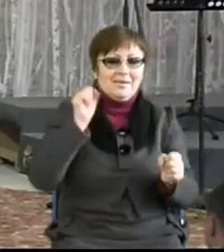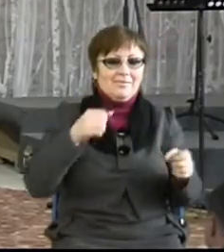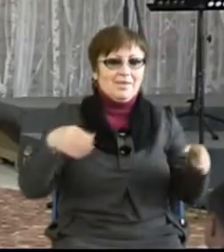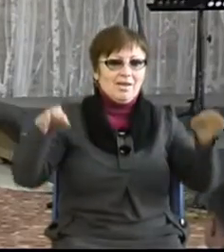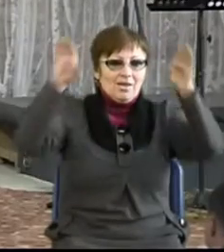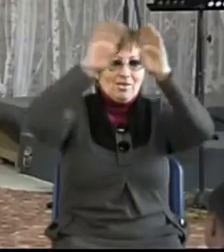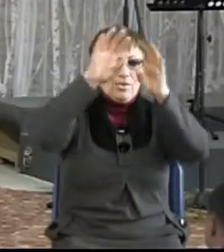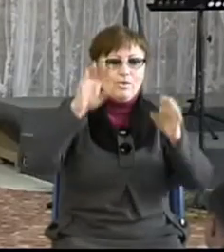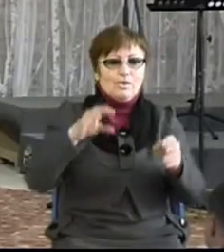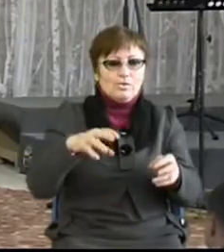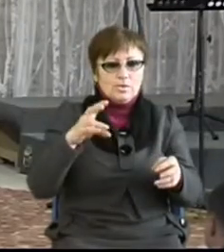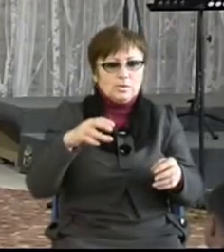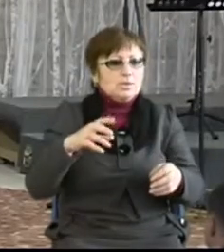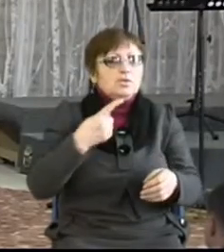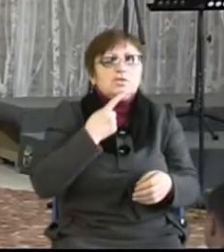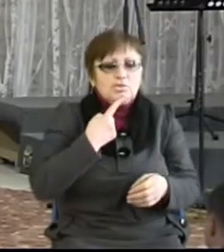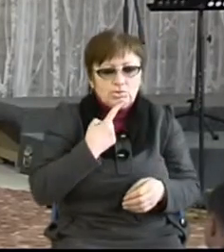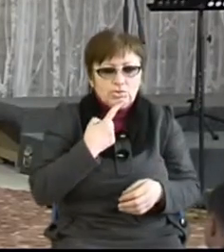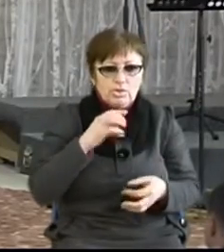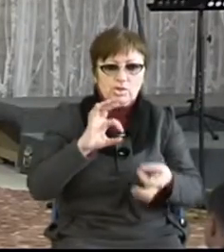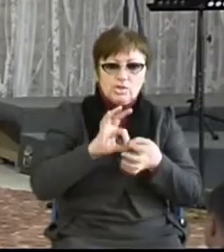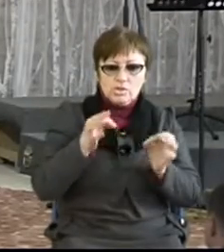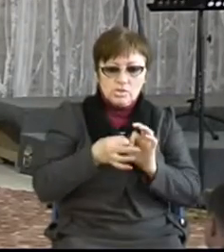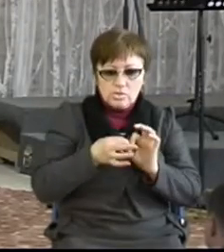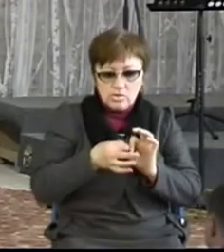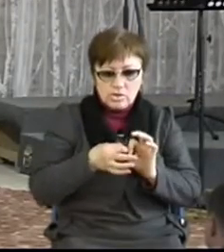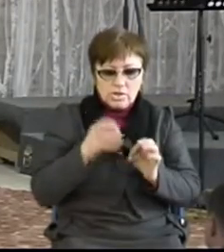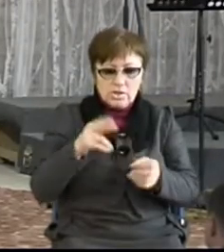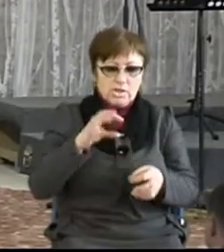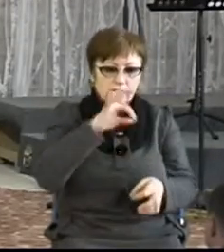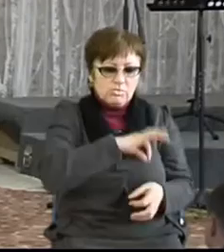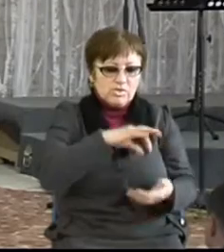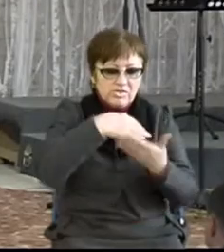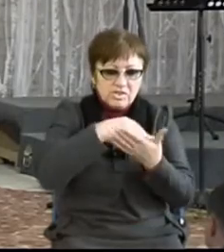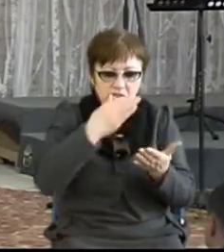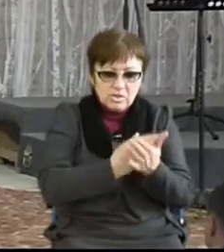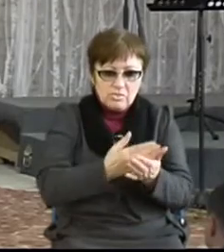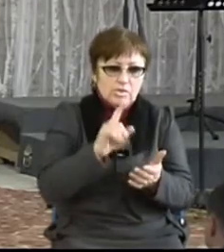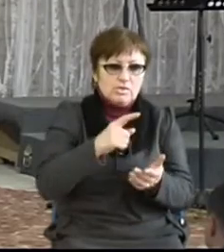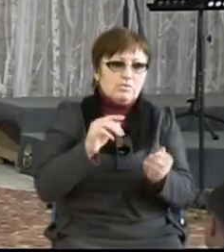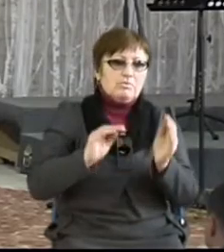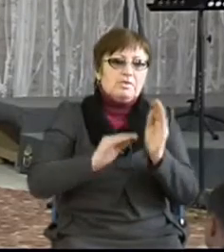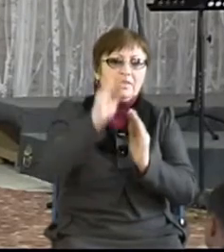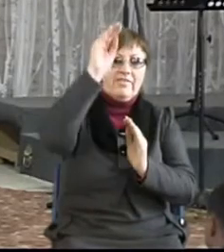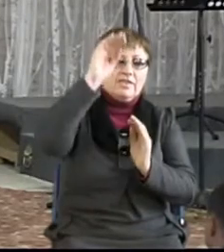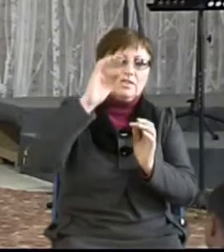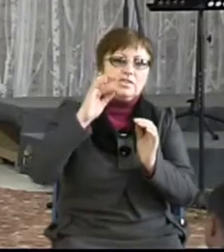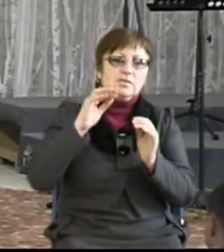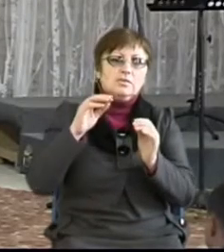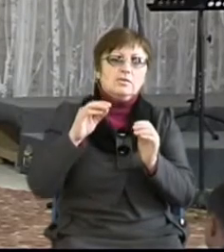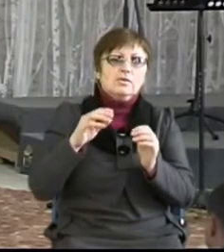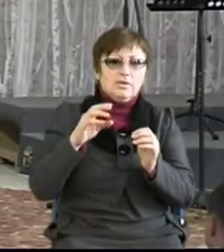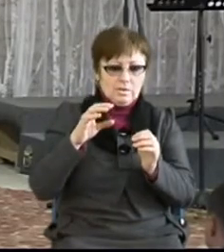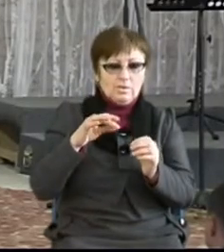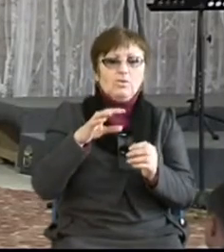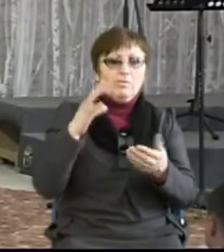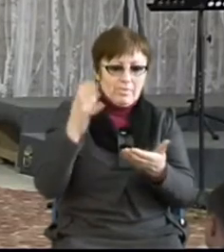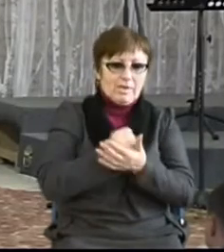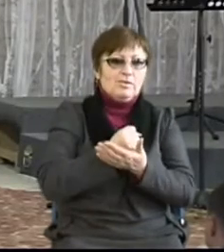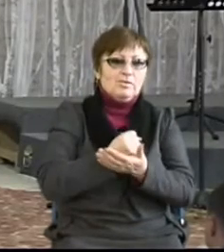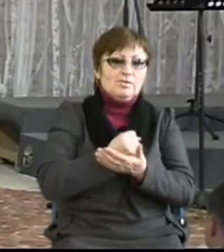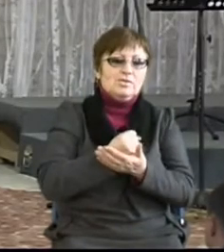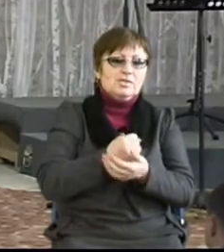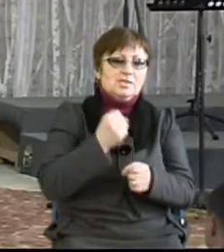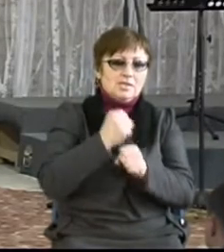может преодолевать себя, он может применять какие-то инструменты, орудия для того, чтобы подняться на вершину горы, и он подымется на вершину горы,